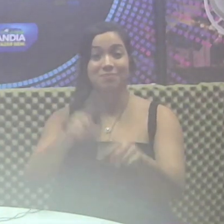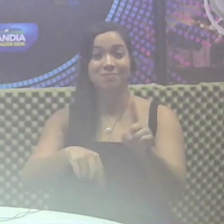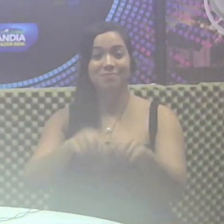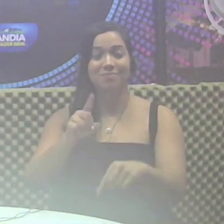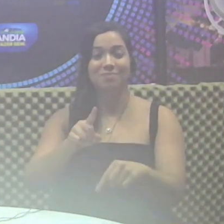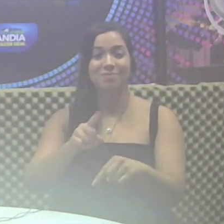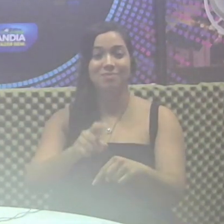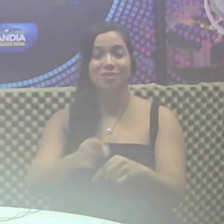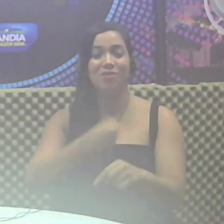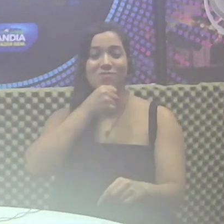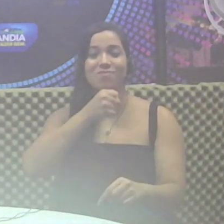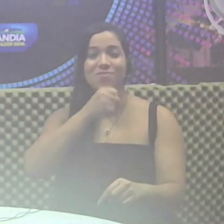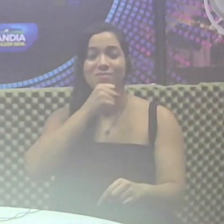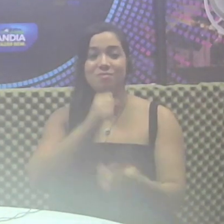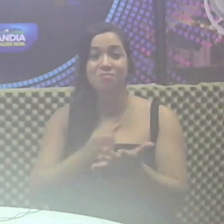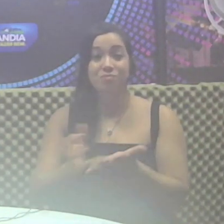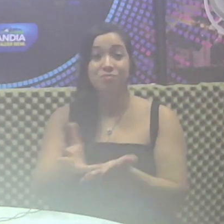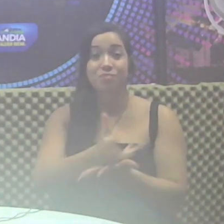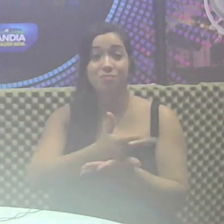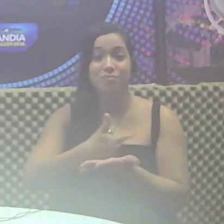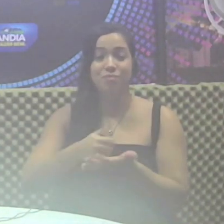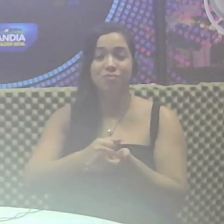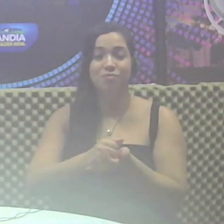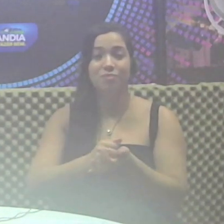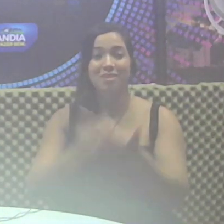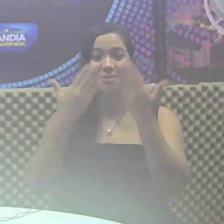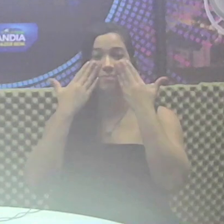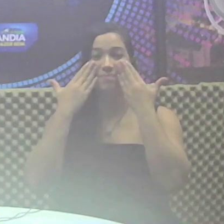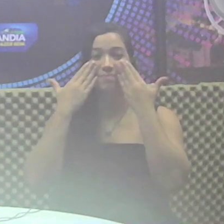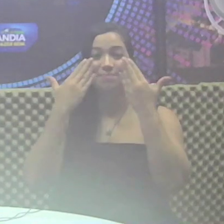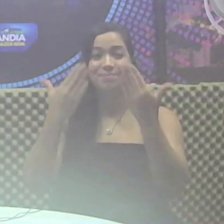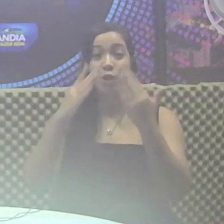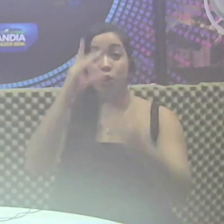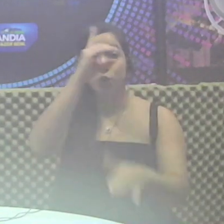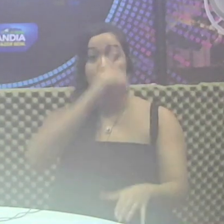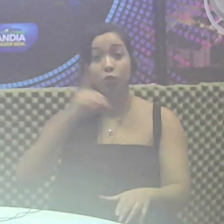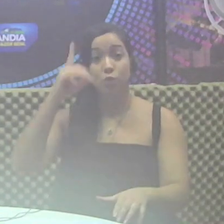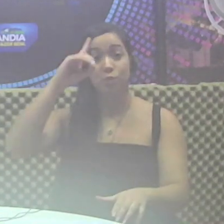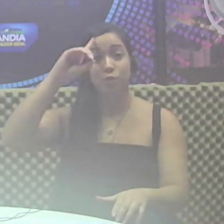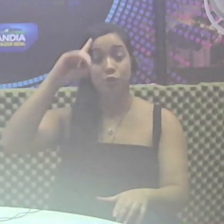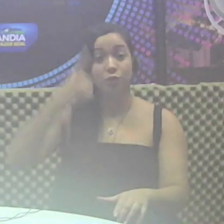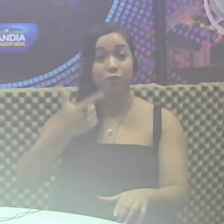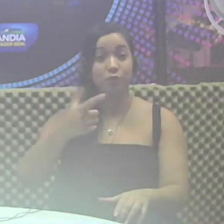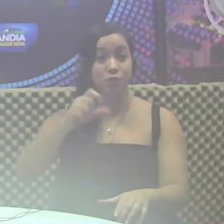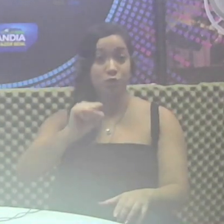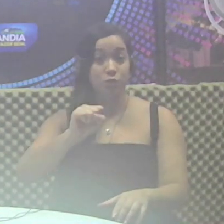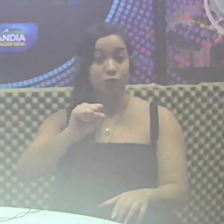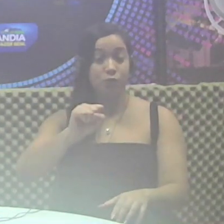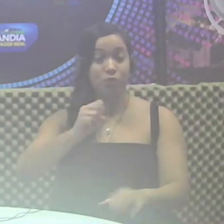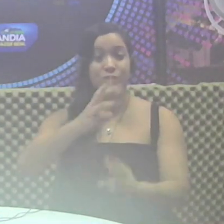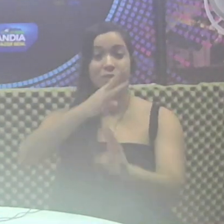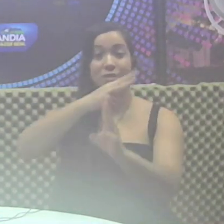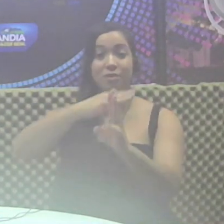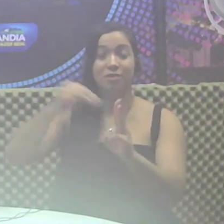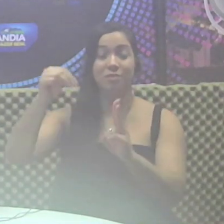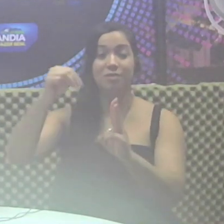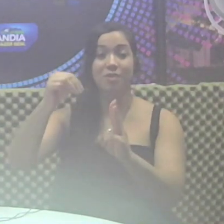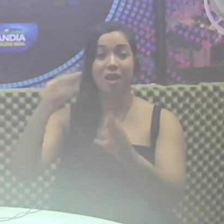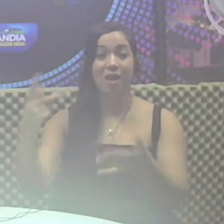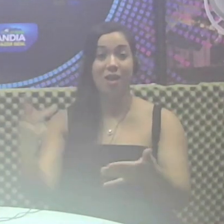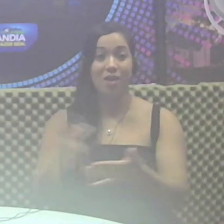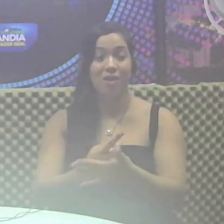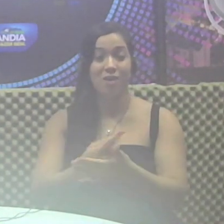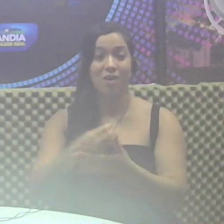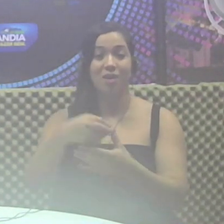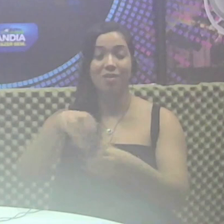feira de antiguidades e colecionismo reunirá expositores neste domingo, dia 28. O Mercado de Pulgas acontece no